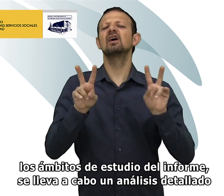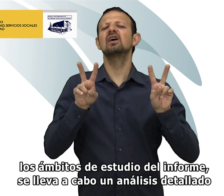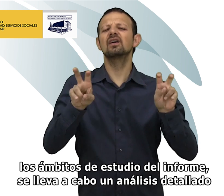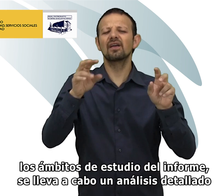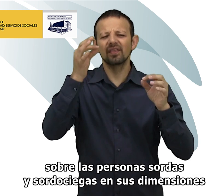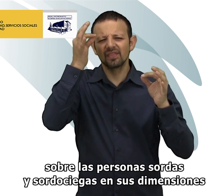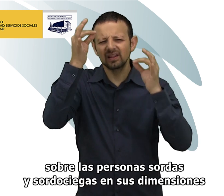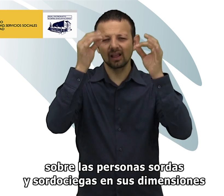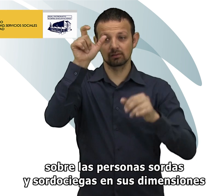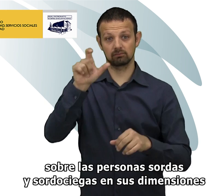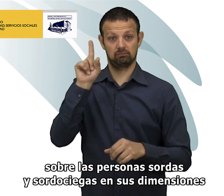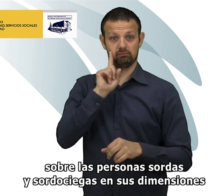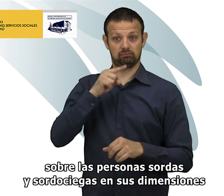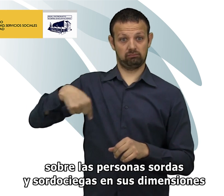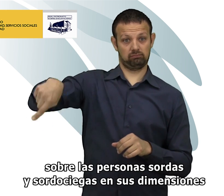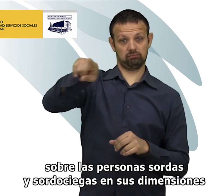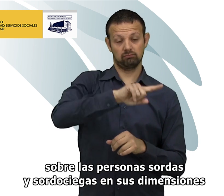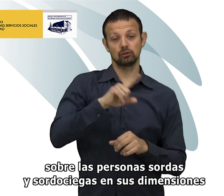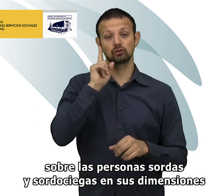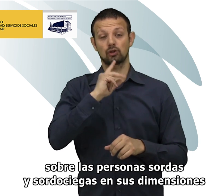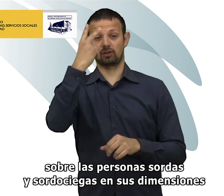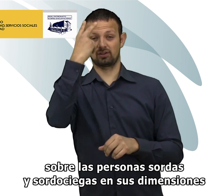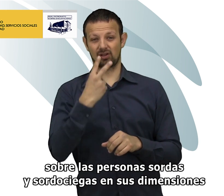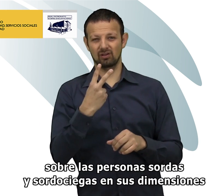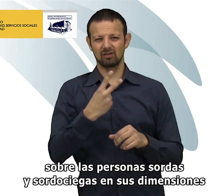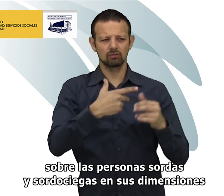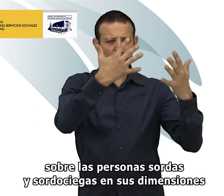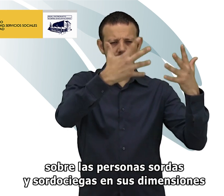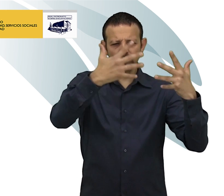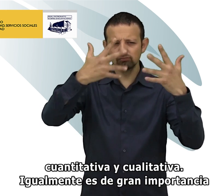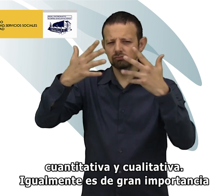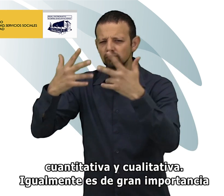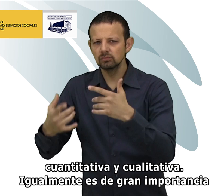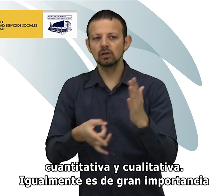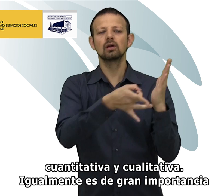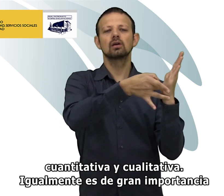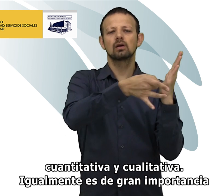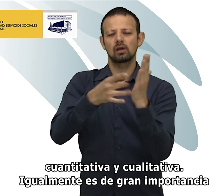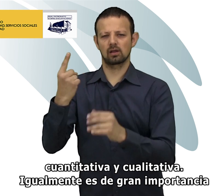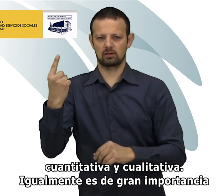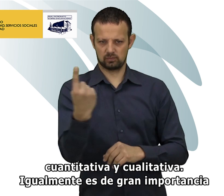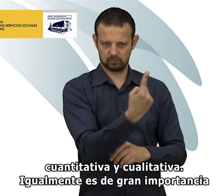cabo un análisis detallado sobre las personas sordas y sordociegas en sus dimensiones cuantitativa y